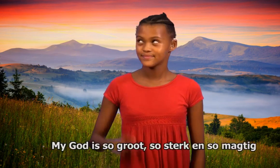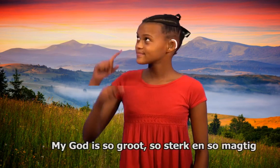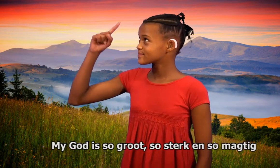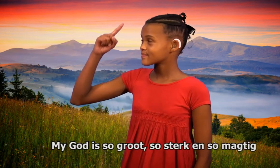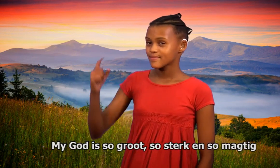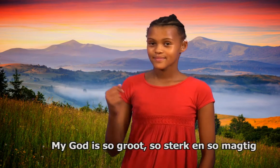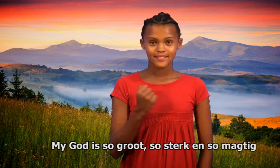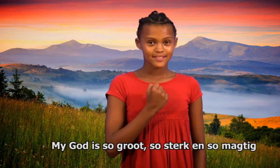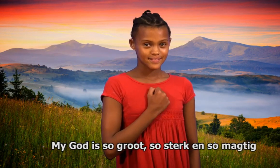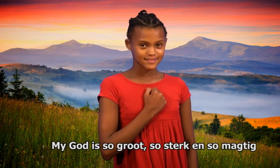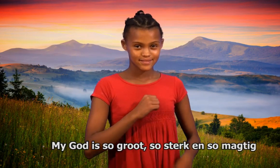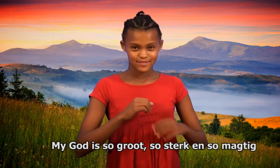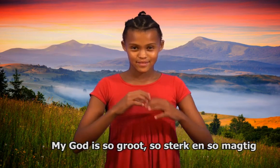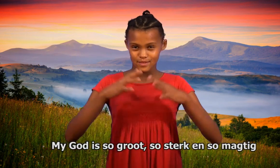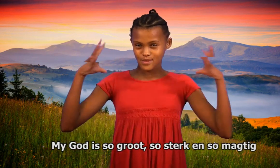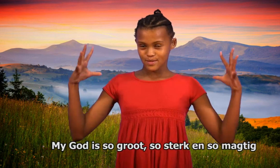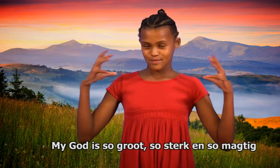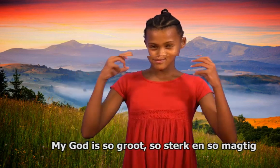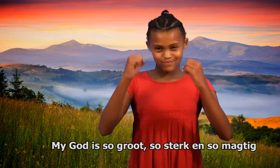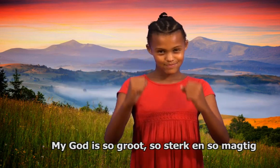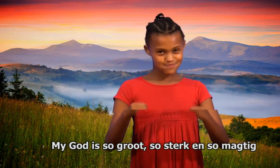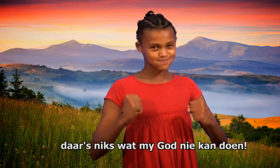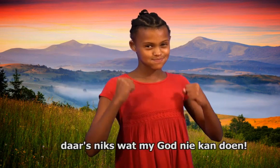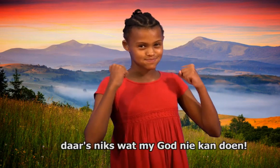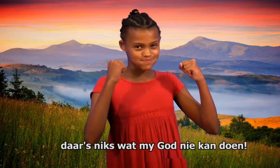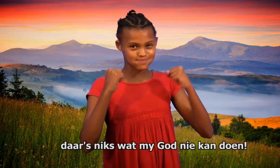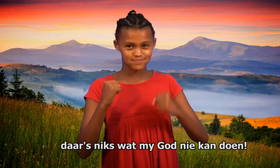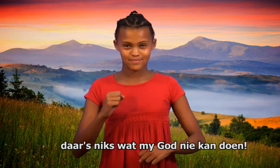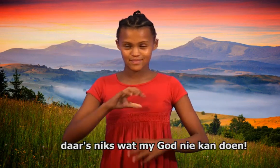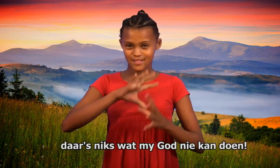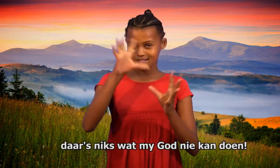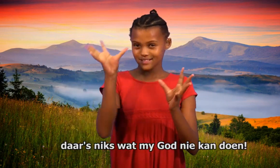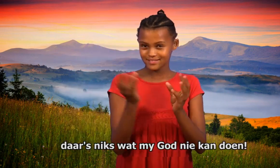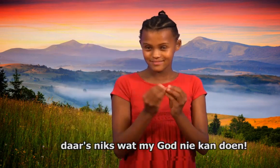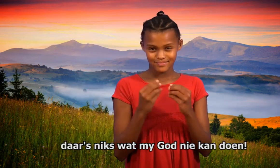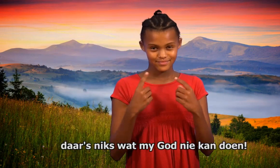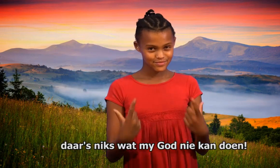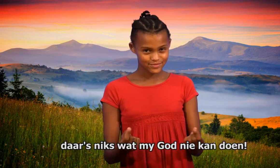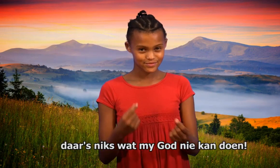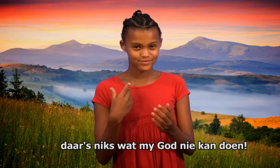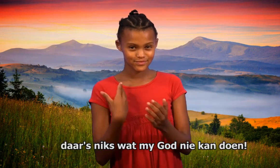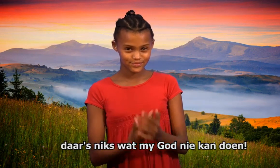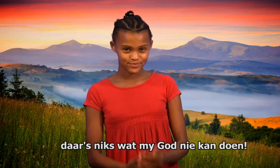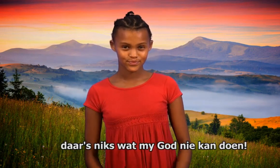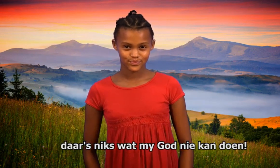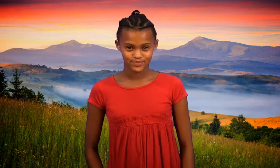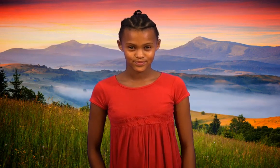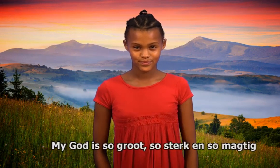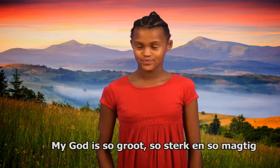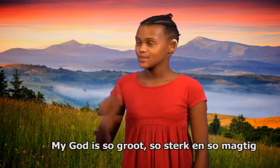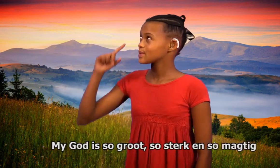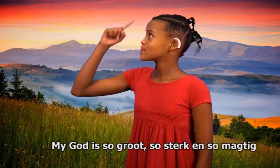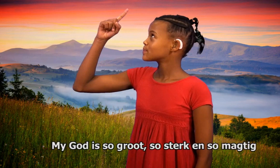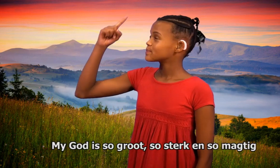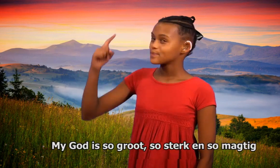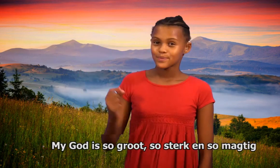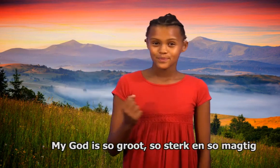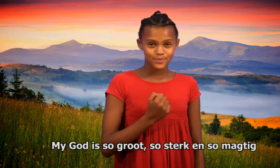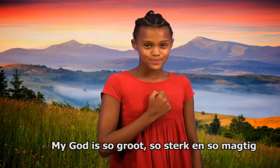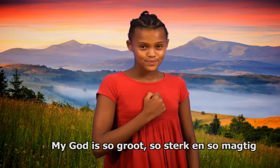God is so groot, so sterk en so machtig, daar's niks wat my God nie kan doen. My God is so groot,